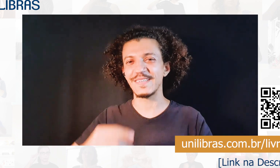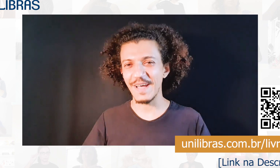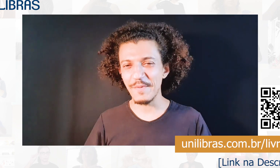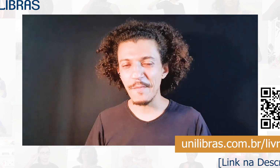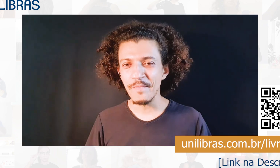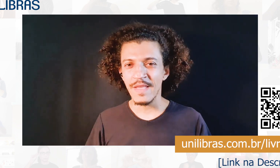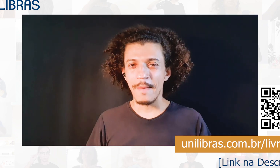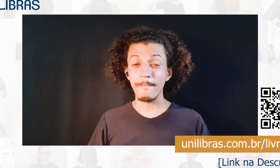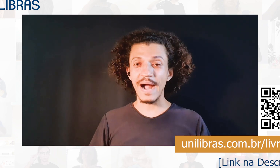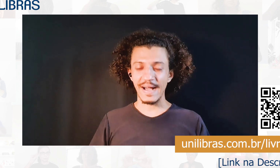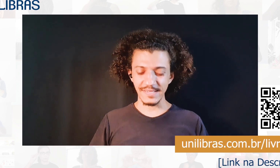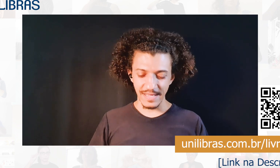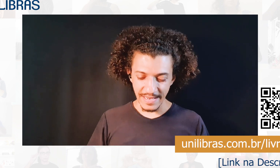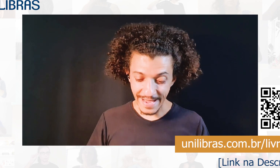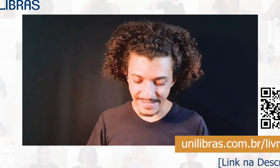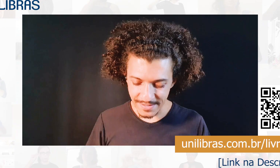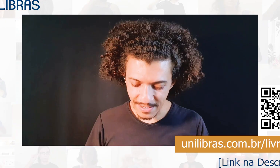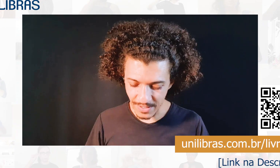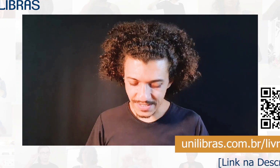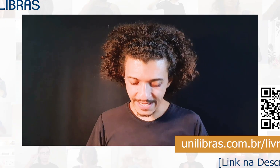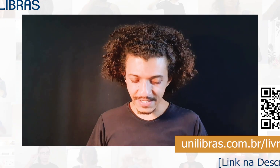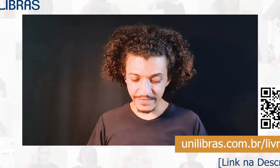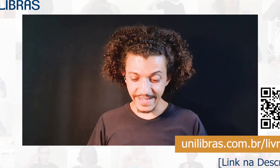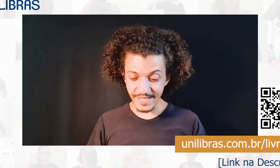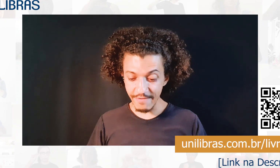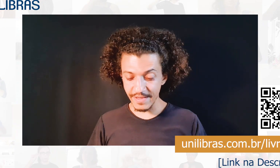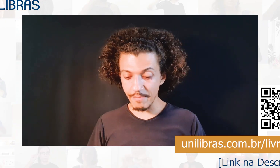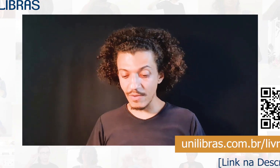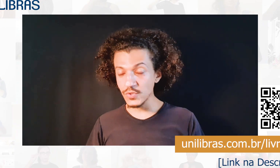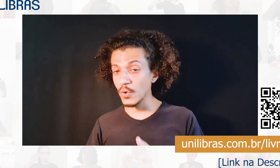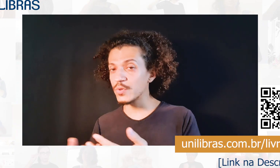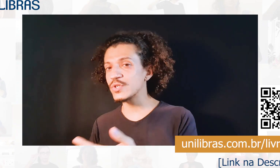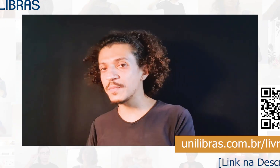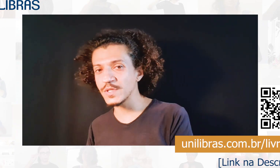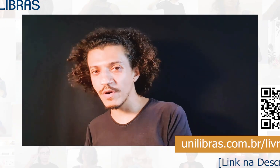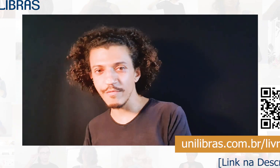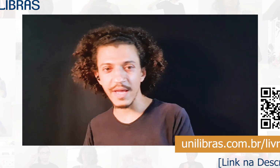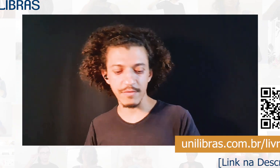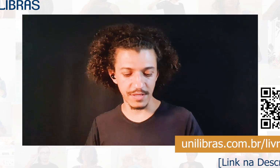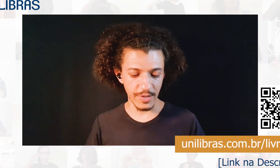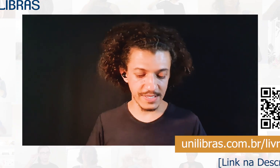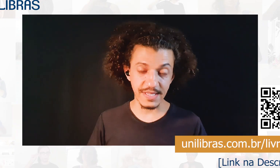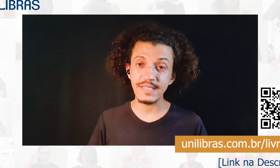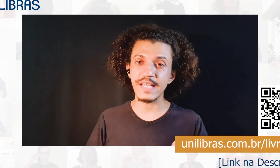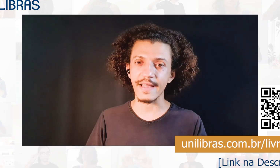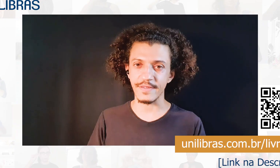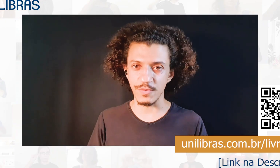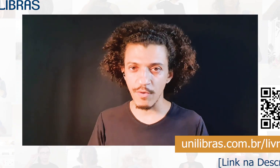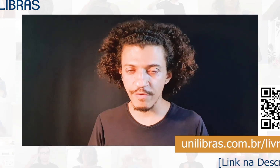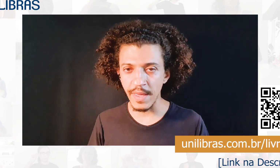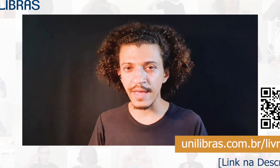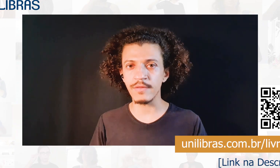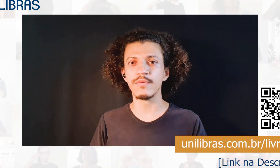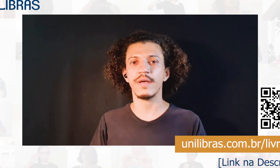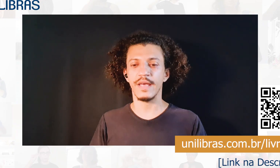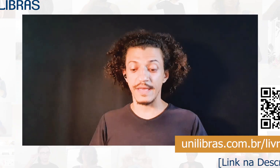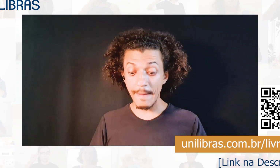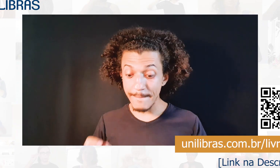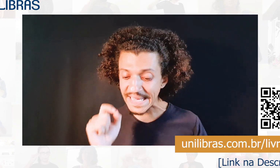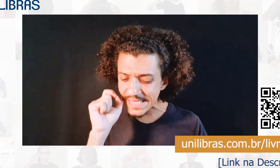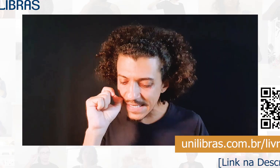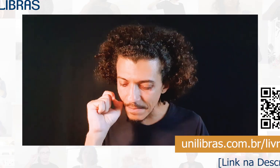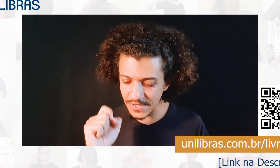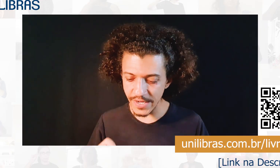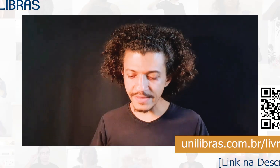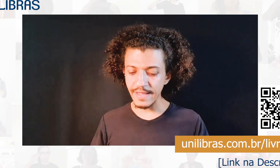assim, percebe? Mas, na escrita da língua de sinais, a gente vai escrever também os outros tipos de movimento. Então, existem setas de movimento, e